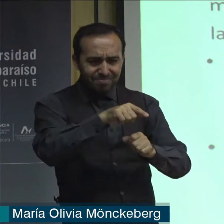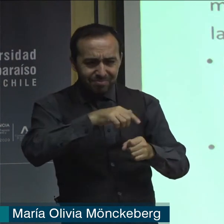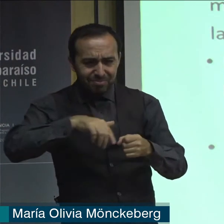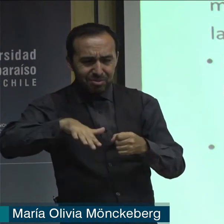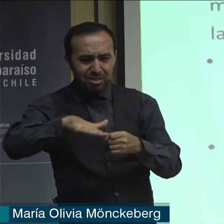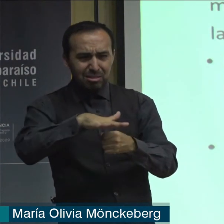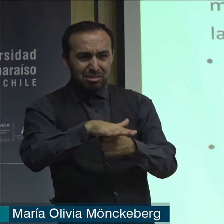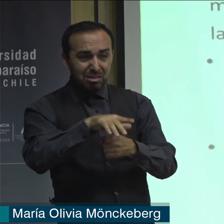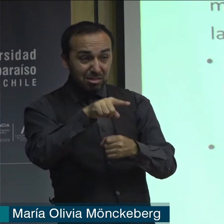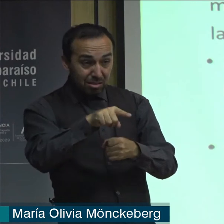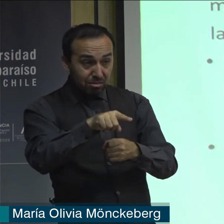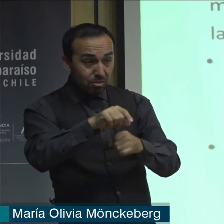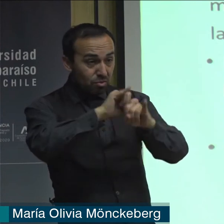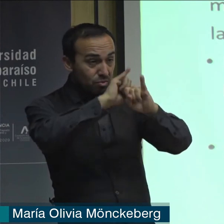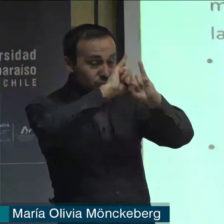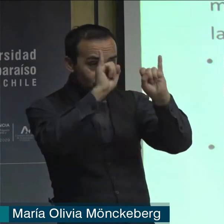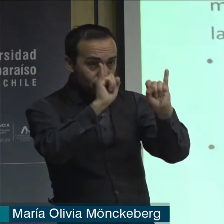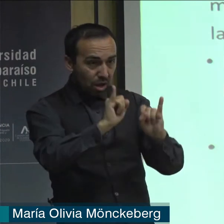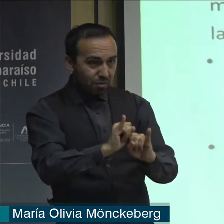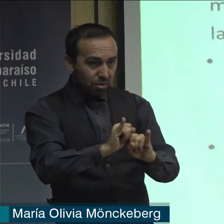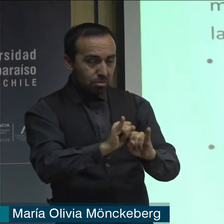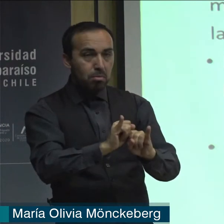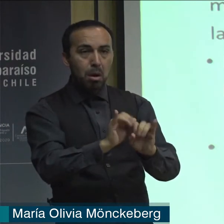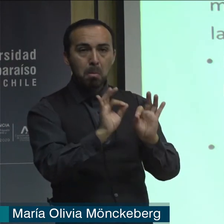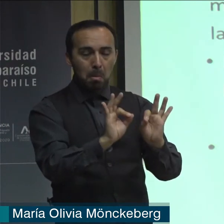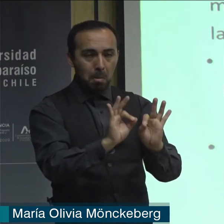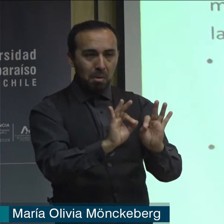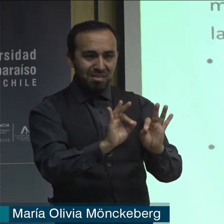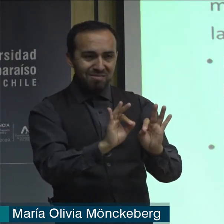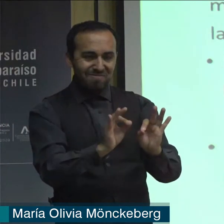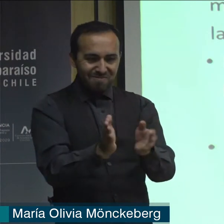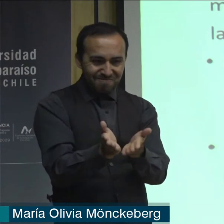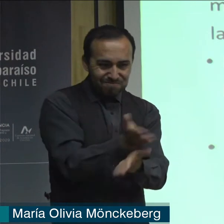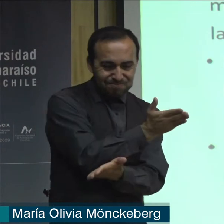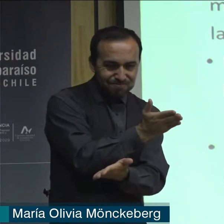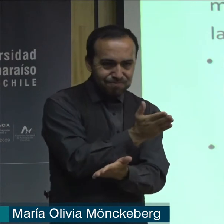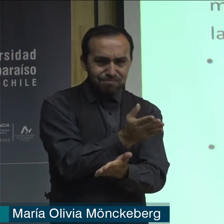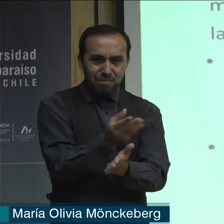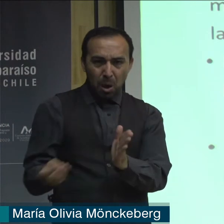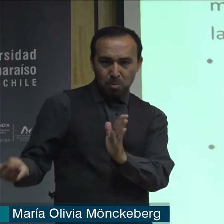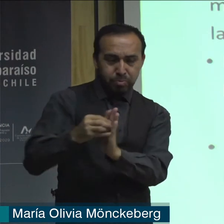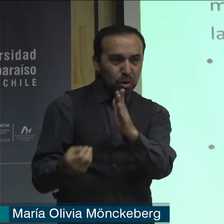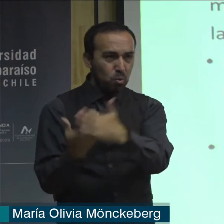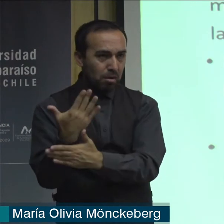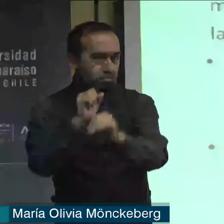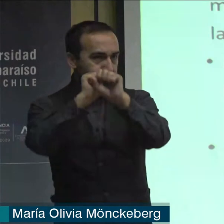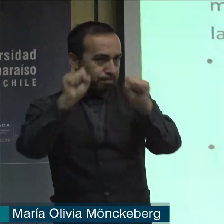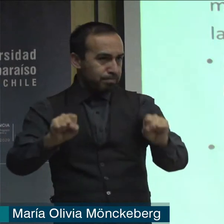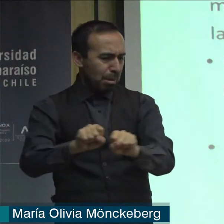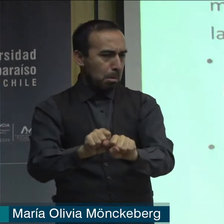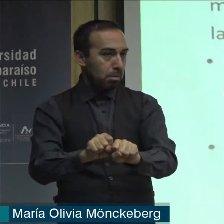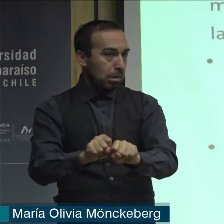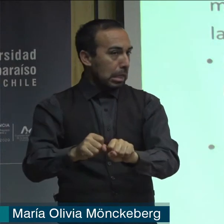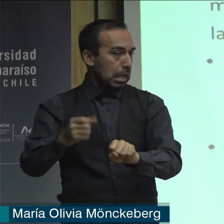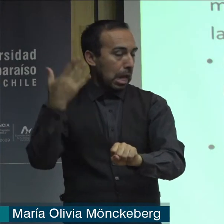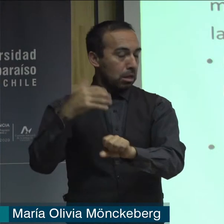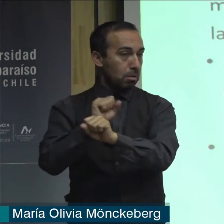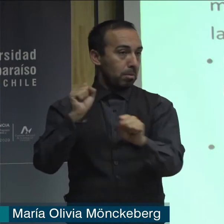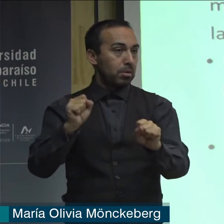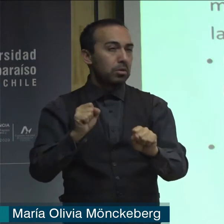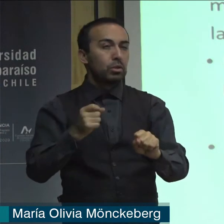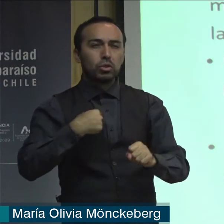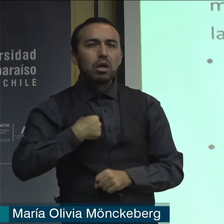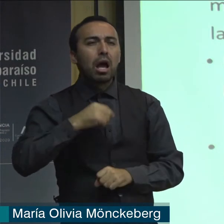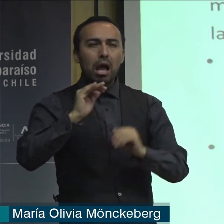con un sistema instalar otro no se habría podido cuando tantas veces que uno ha escuchado que tratan